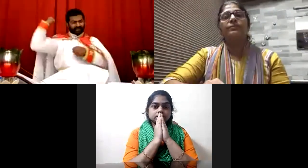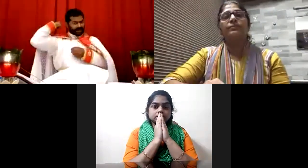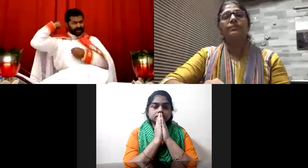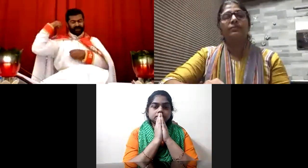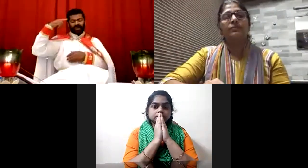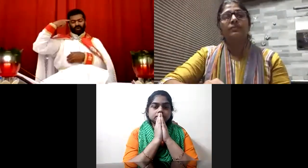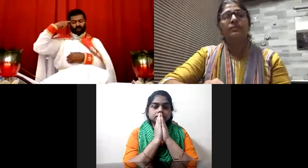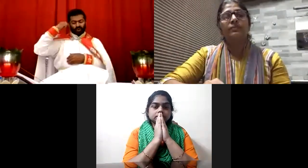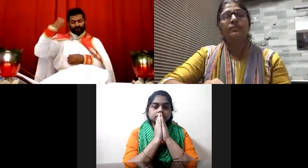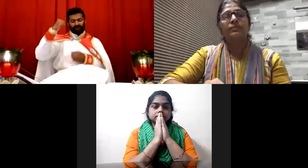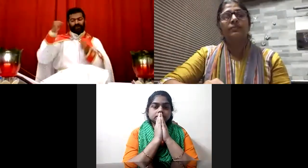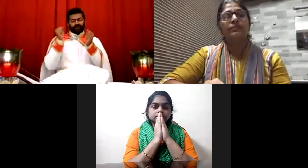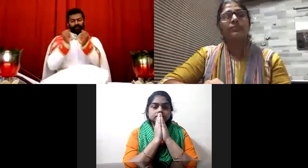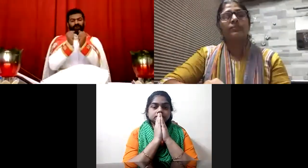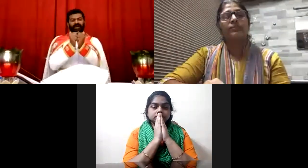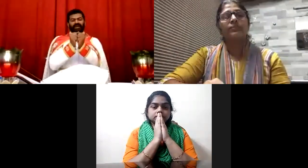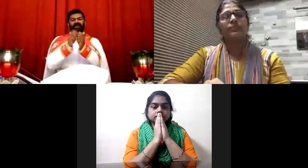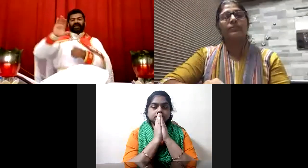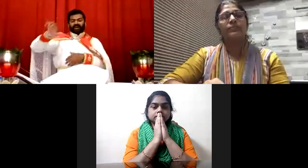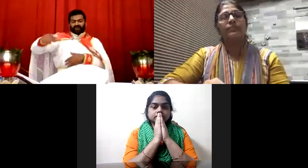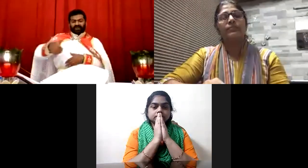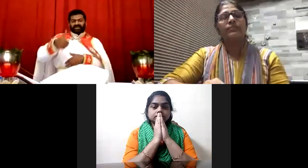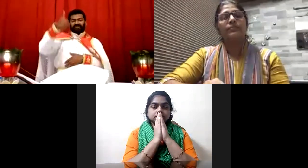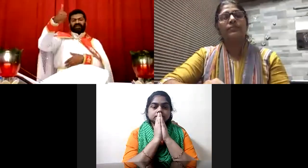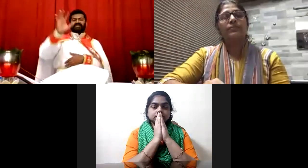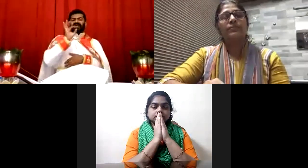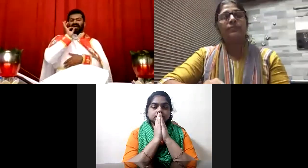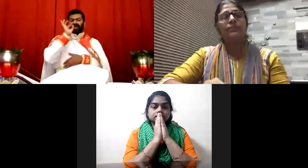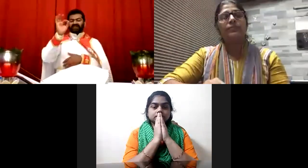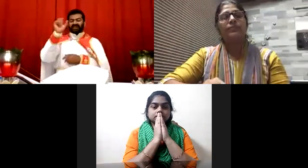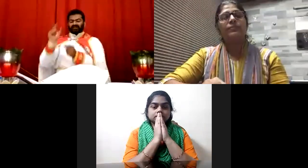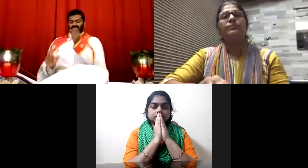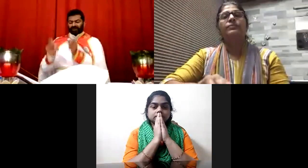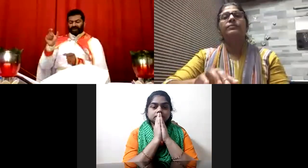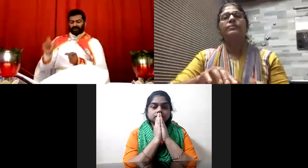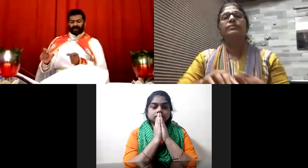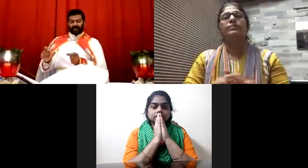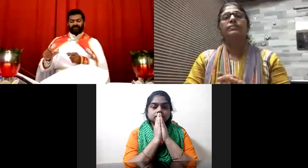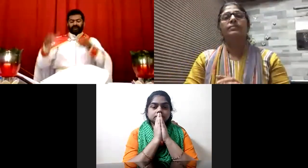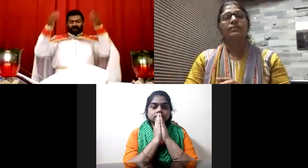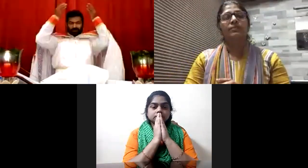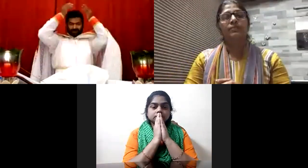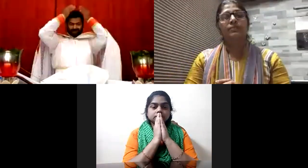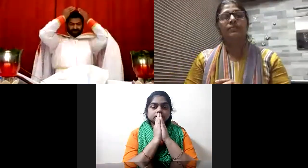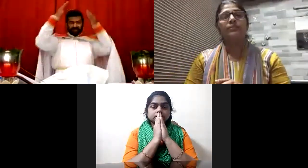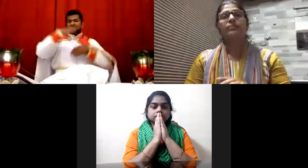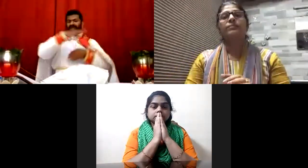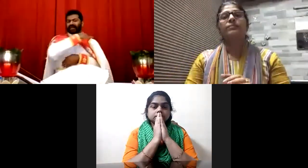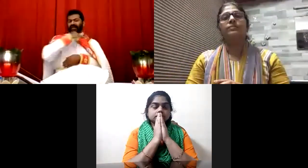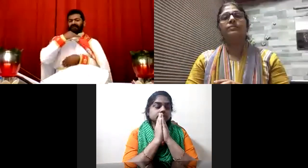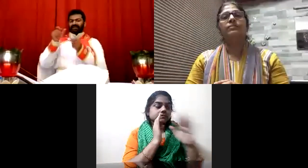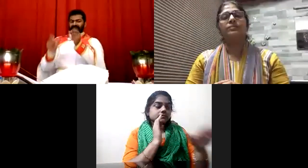തോമാസ് ശ്ലീഹായുടെ ഓർമ്മയോടു കൂടെ വിജയം വരിച്ച നീതിമാന്മാരുടെയും മകുടം ചൂടിയ